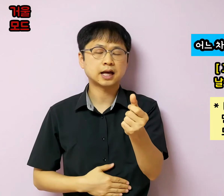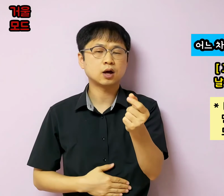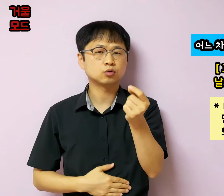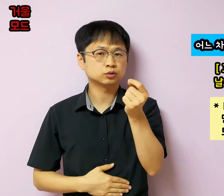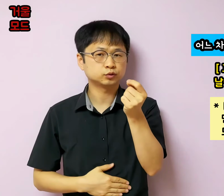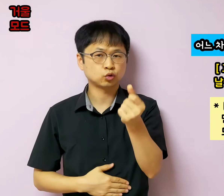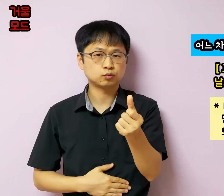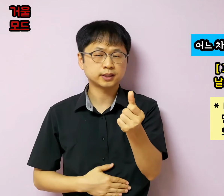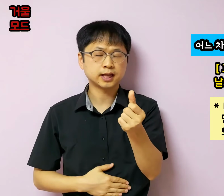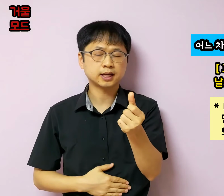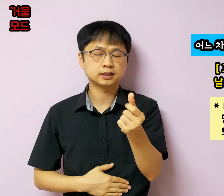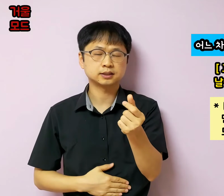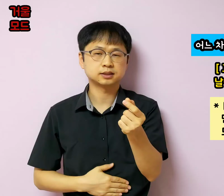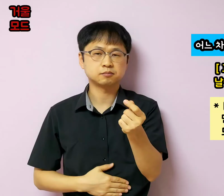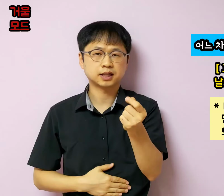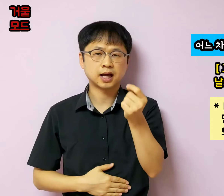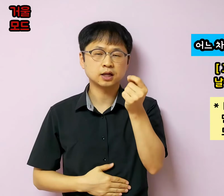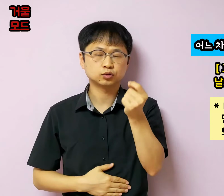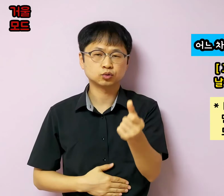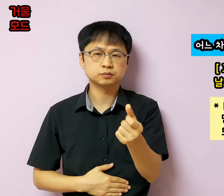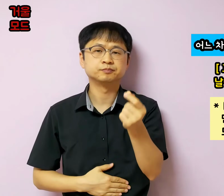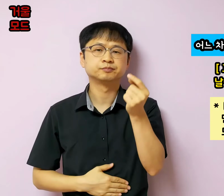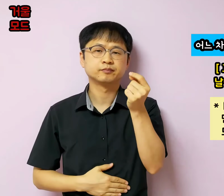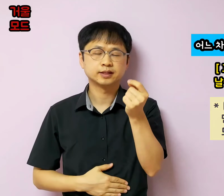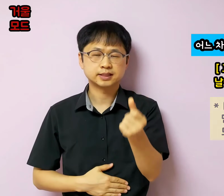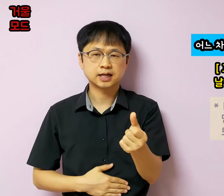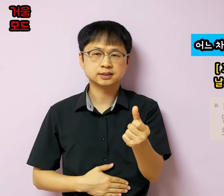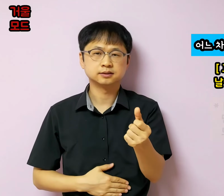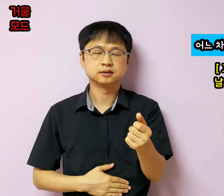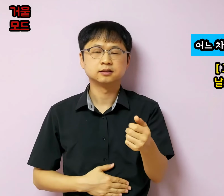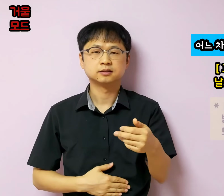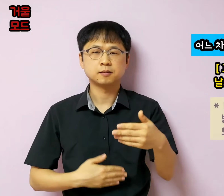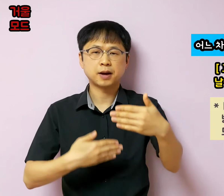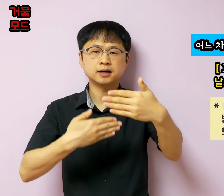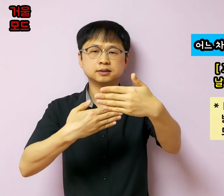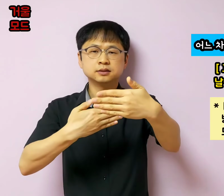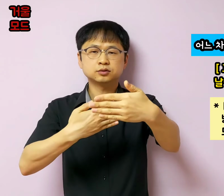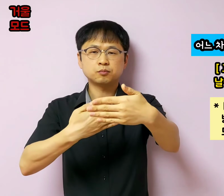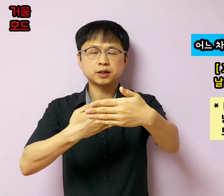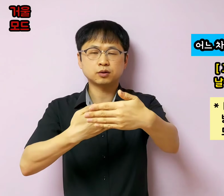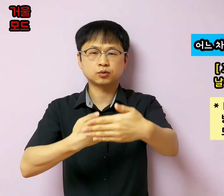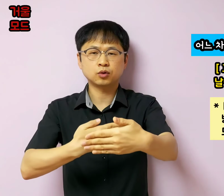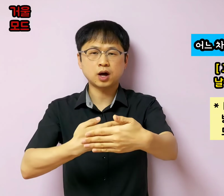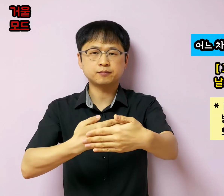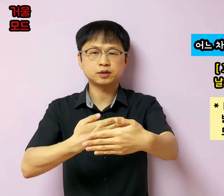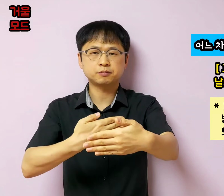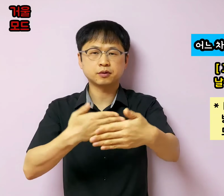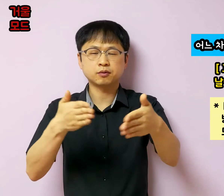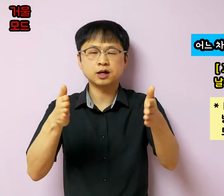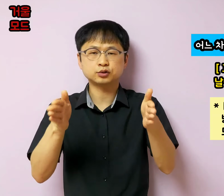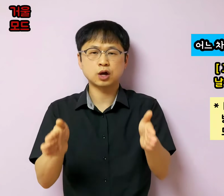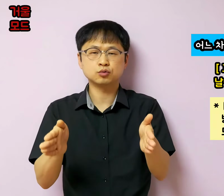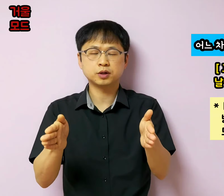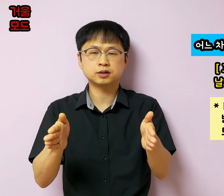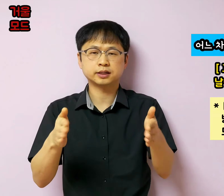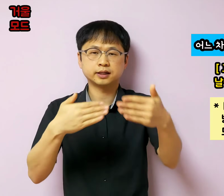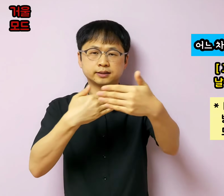작다 혹은 조그맣다 라는 뜻이 됩니다. 조금, 작은. 그 다음 방은 손바닥으로 앞뒤 벽과 좌우 벽을